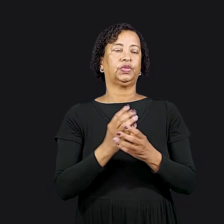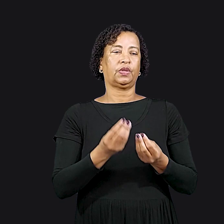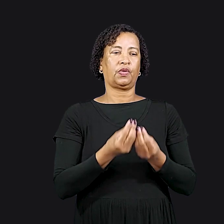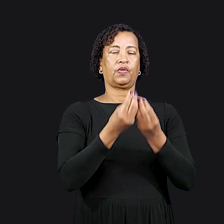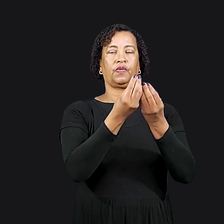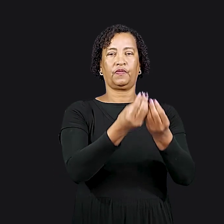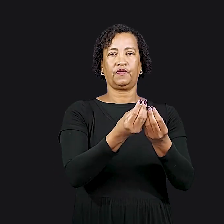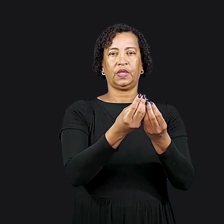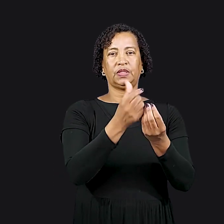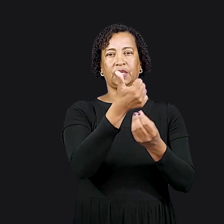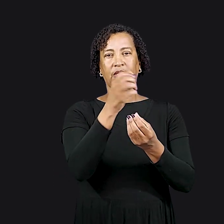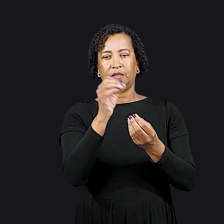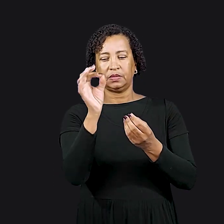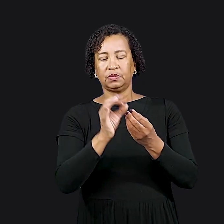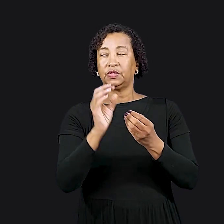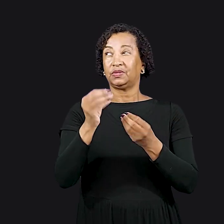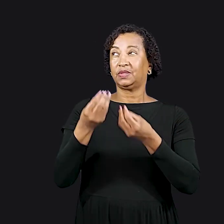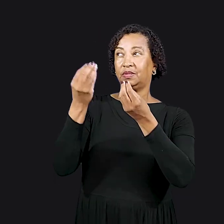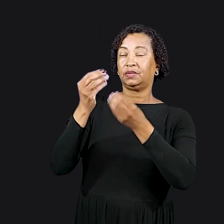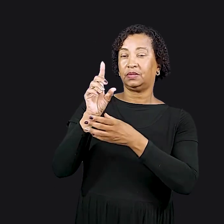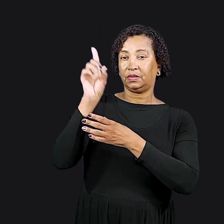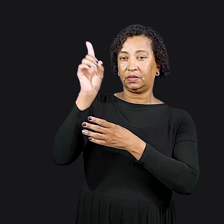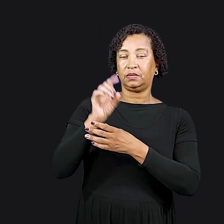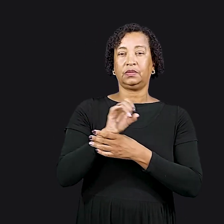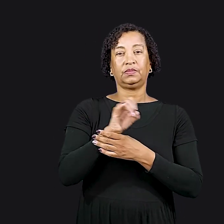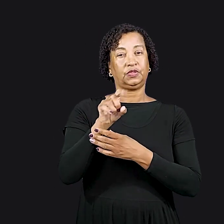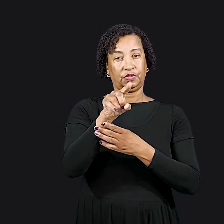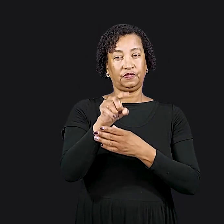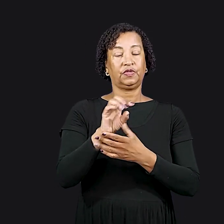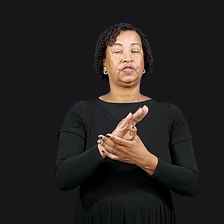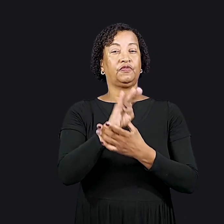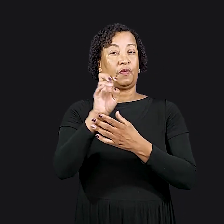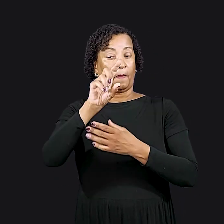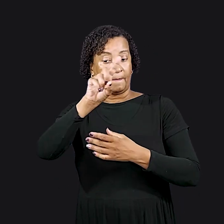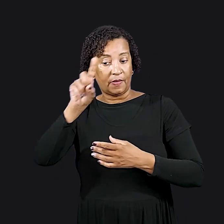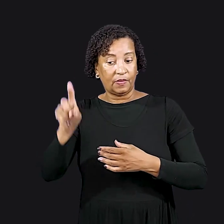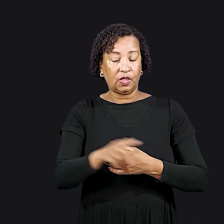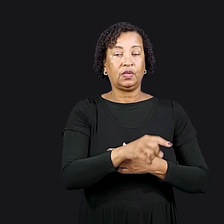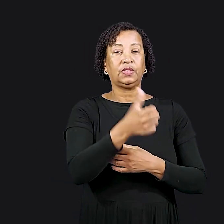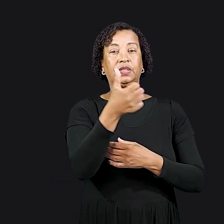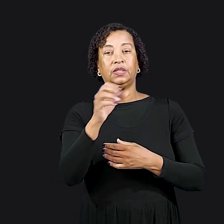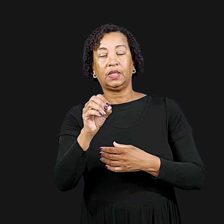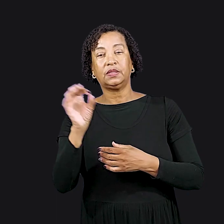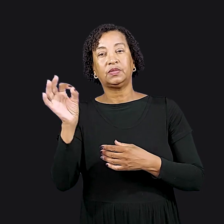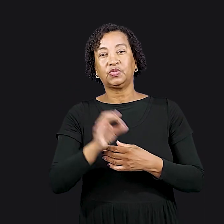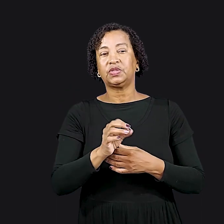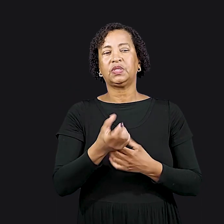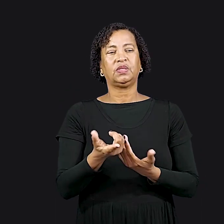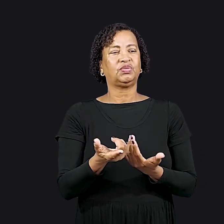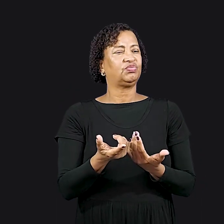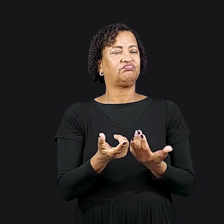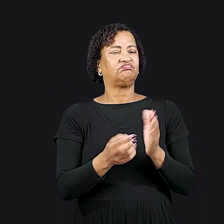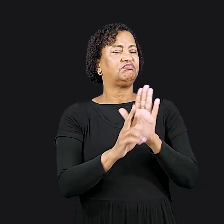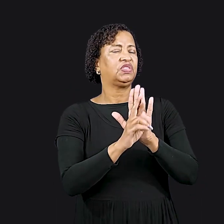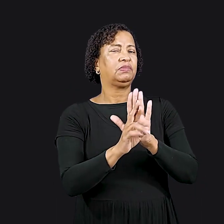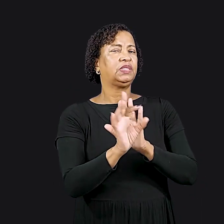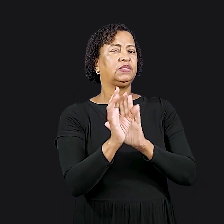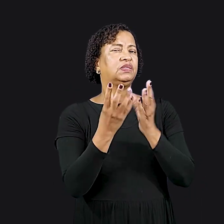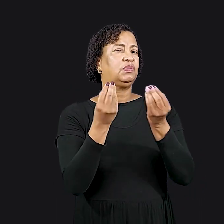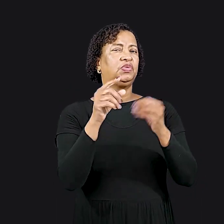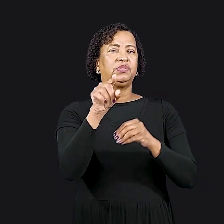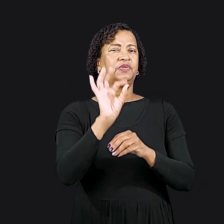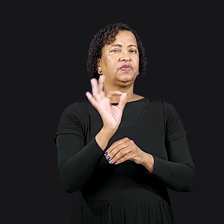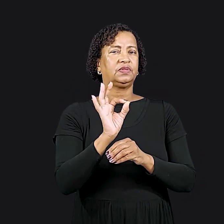10ª ofertada a Deus. Mas, se você for um milionário, 10% do que você ganha não representa muito para